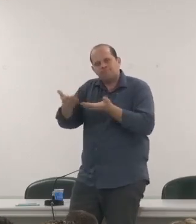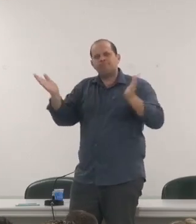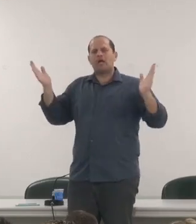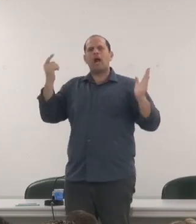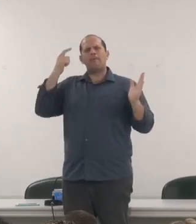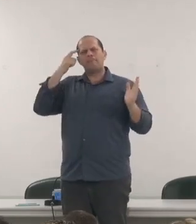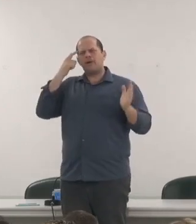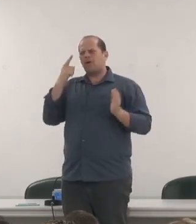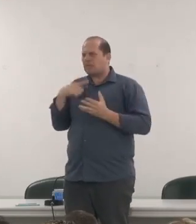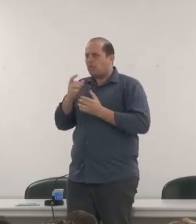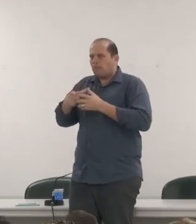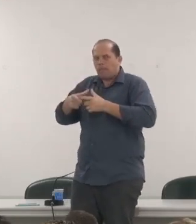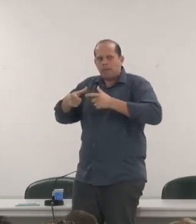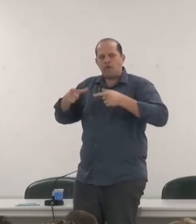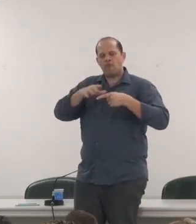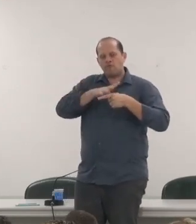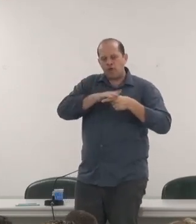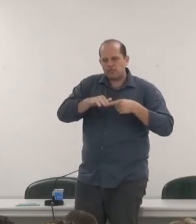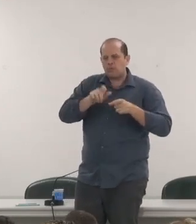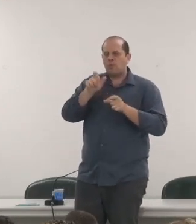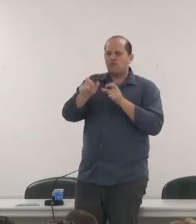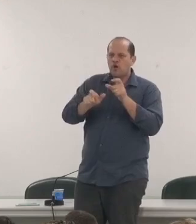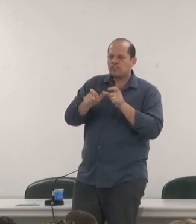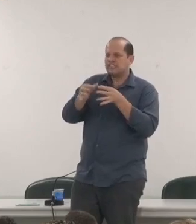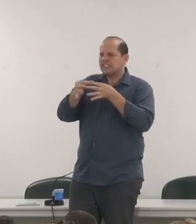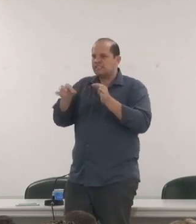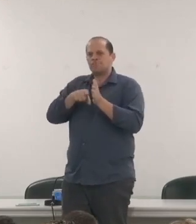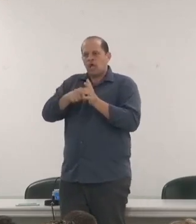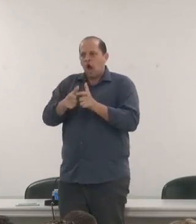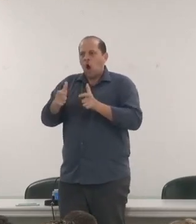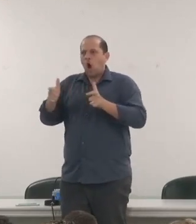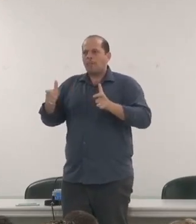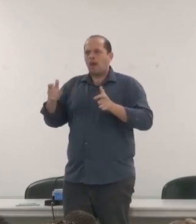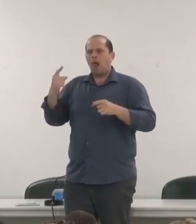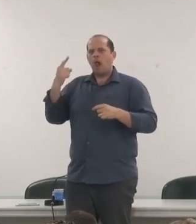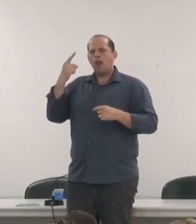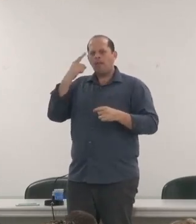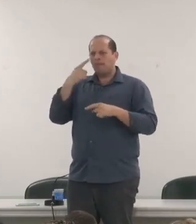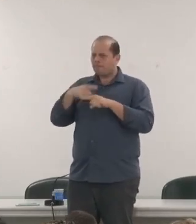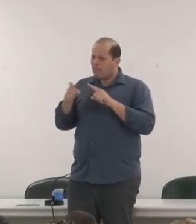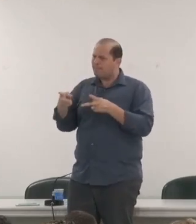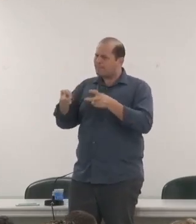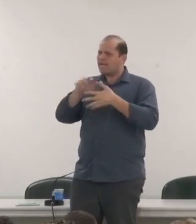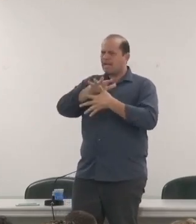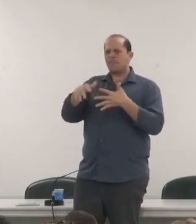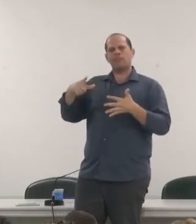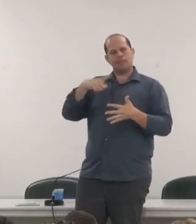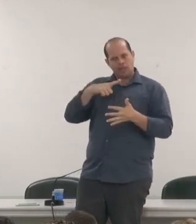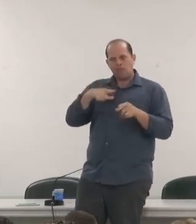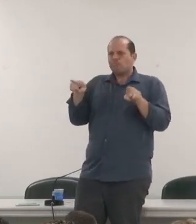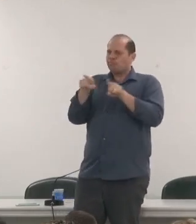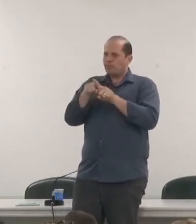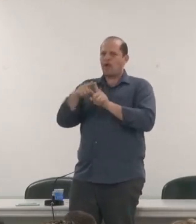recortes para poder fazer uma pesquisa. Então, existem níveis fonéticos, fonológicos, sintático,